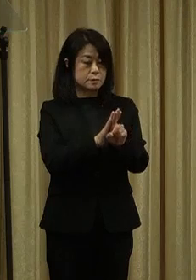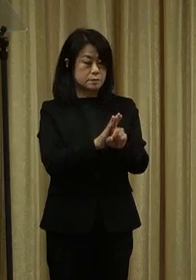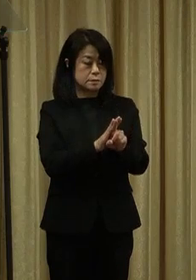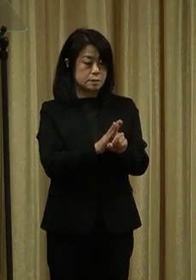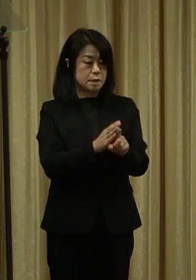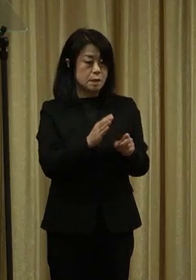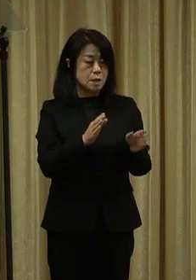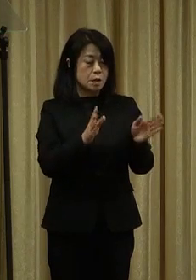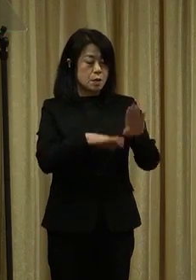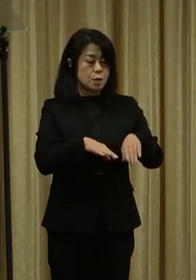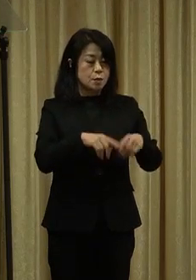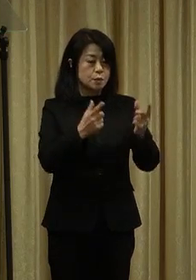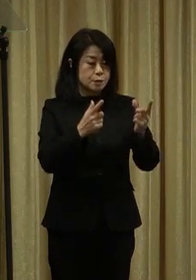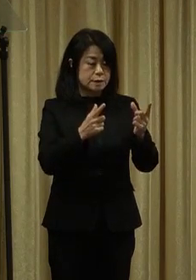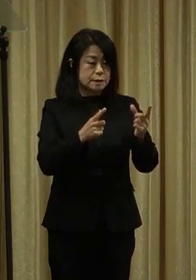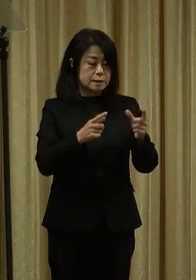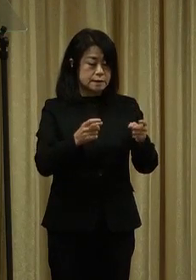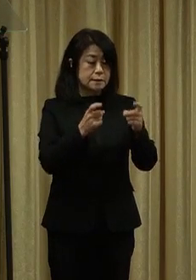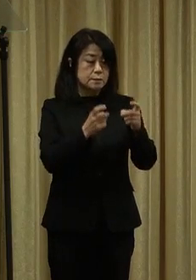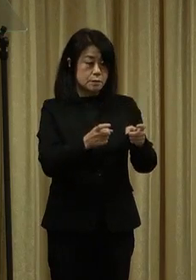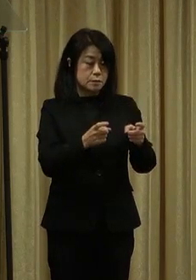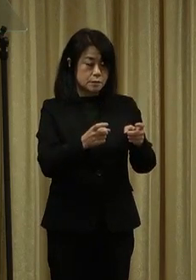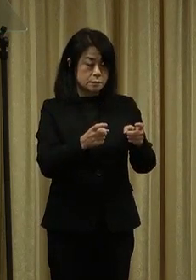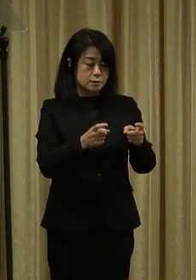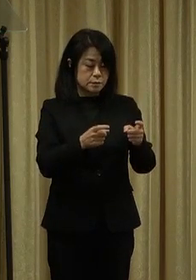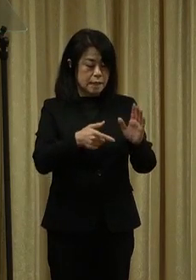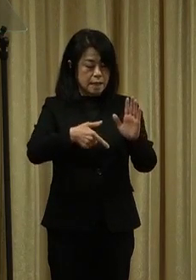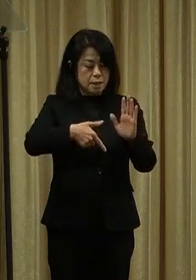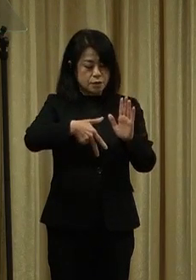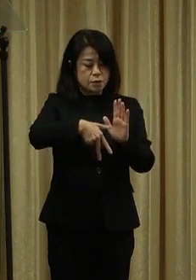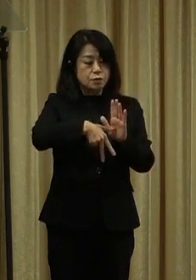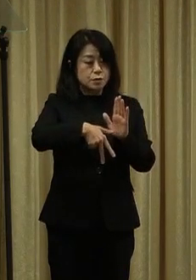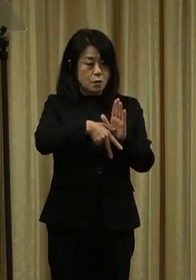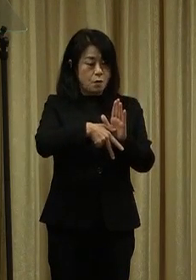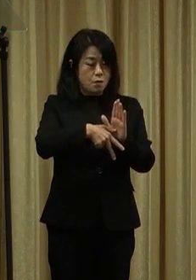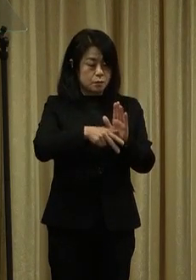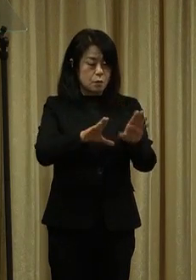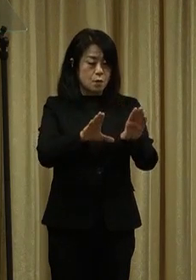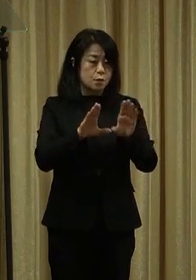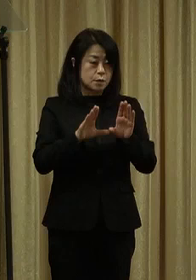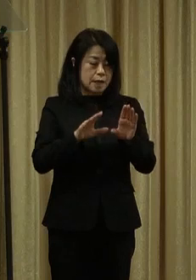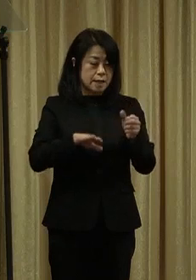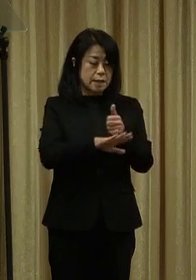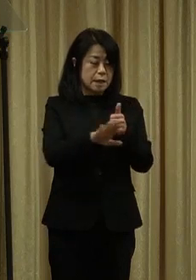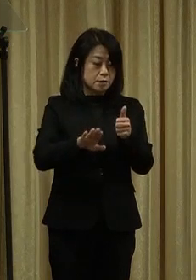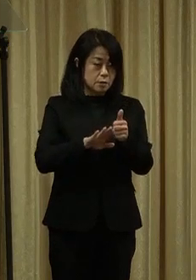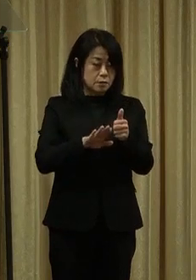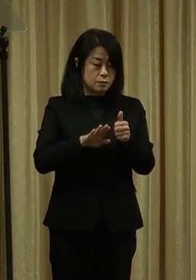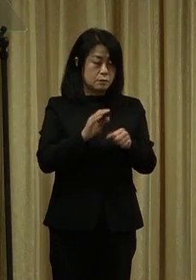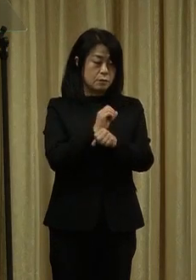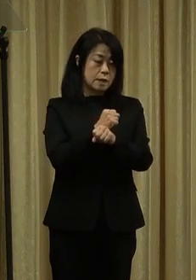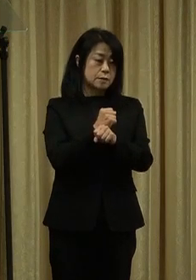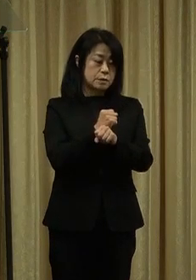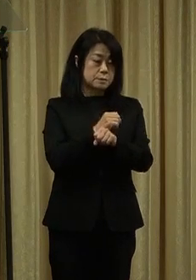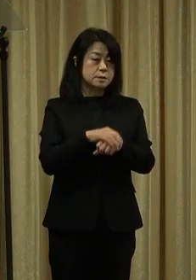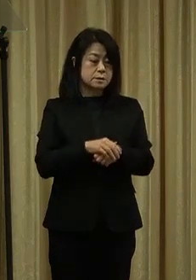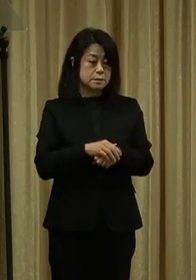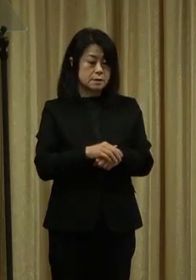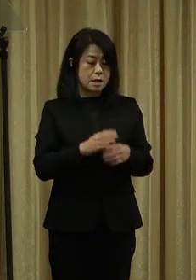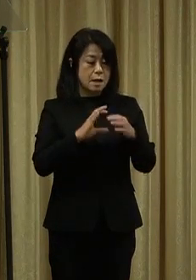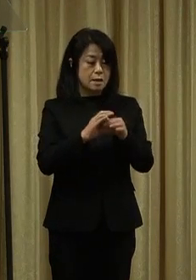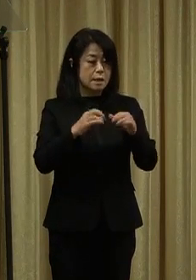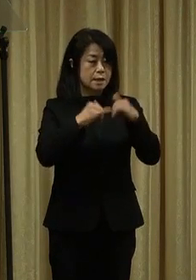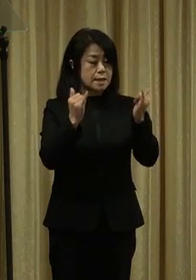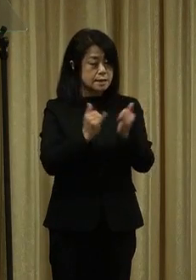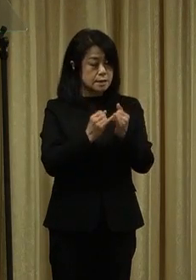において水素などの受け入れ環境の整備について検討を進めてまいります。最後に関係人